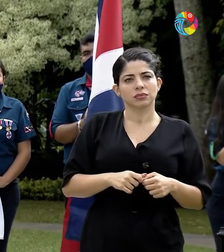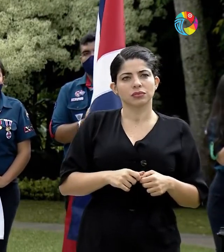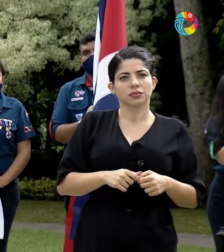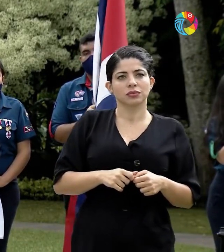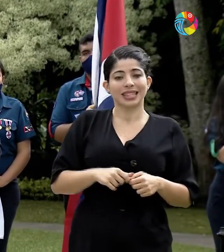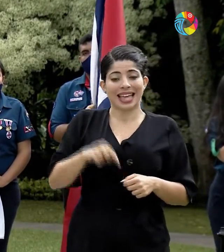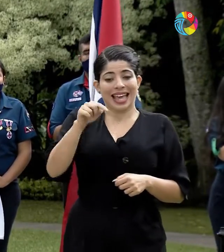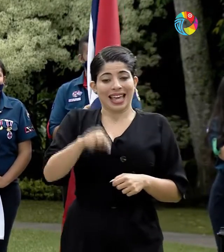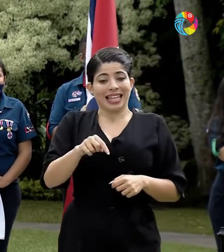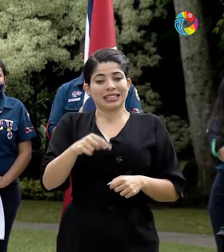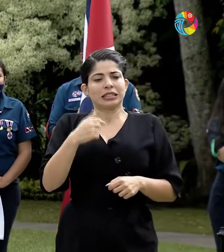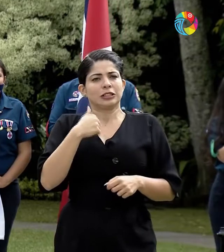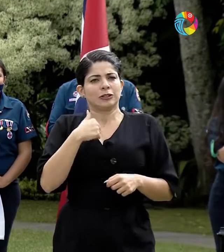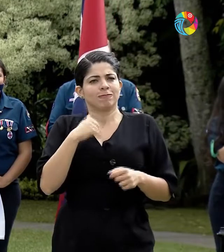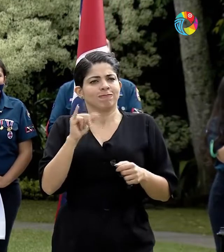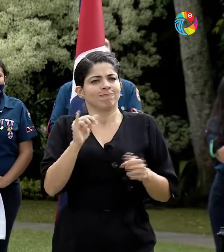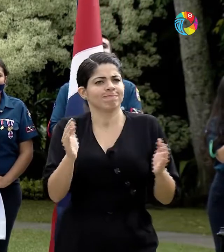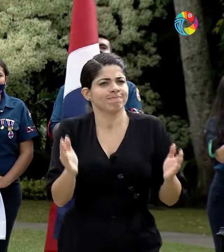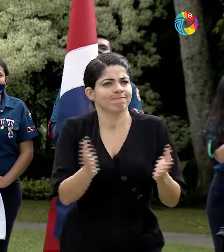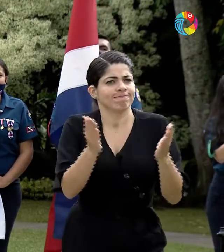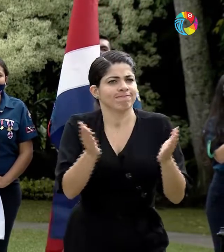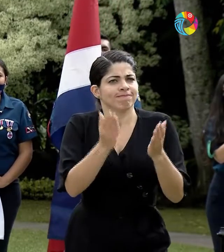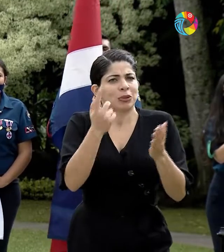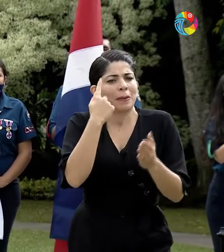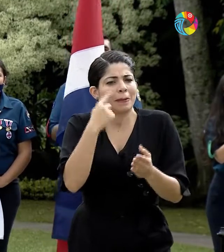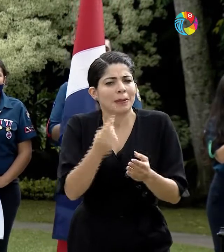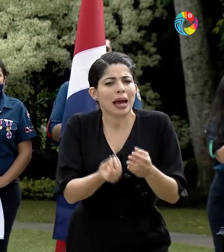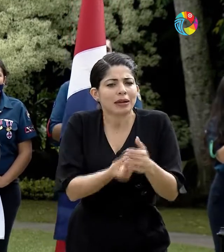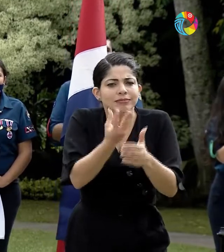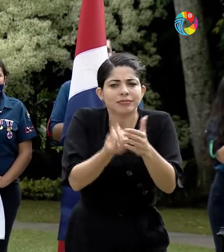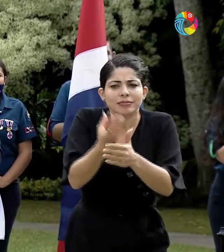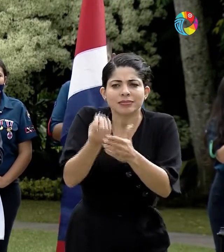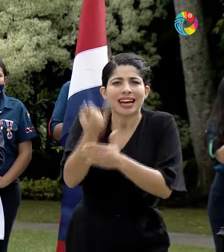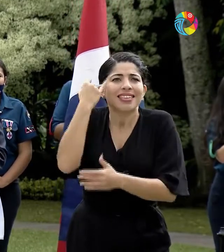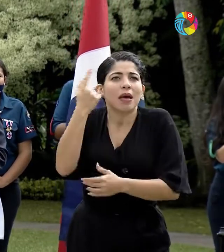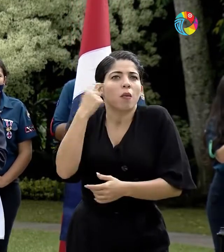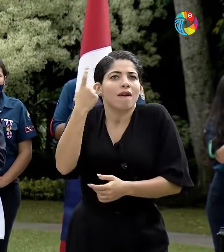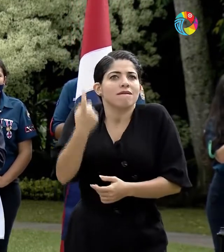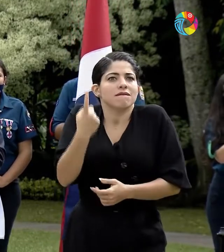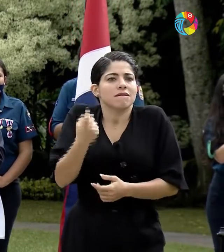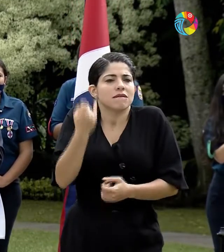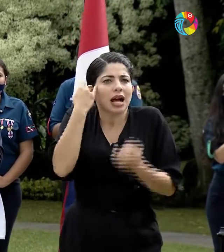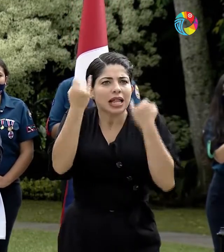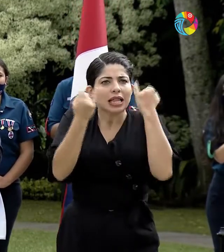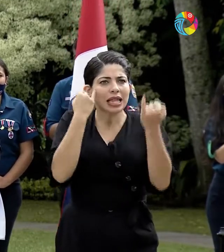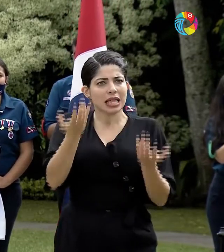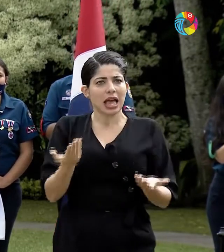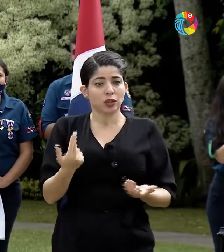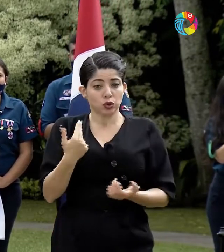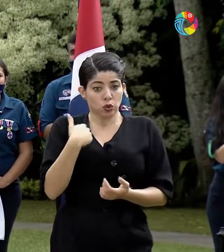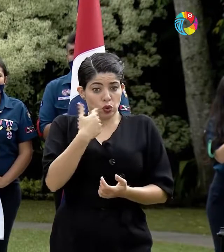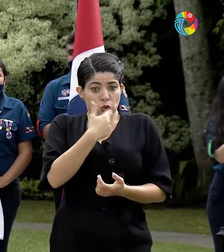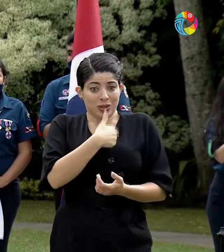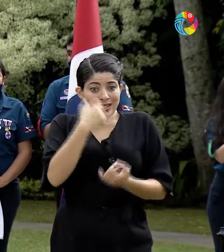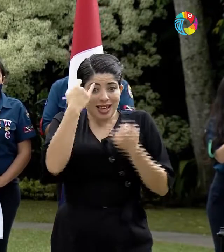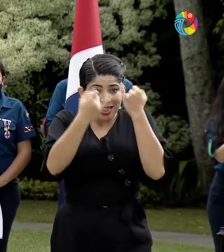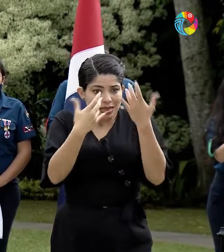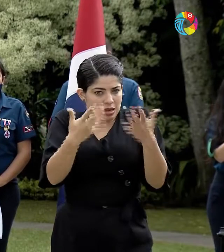Que sea esto una provocación para que emanen las ideas, porque faltan. Las nuestras están